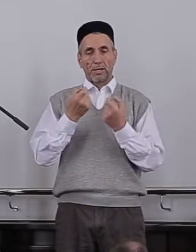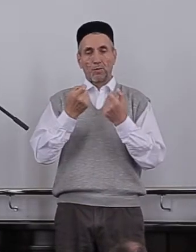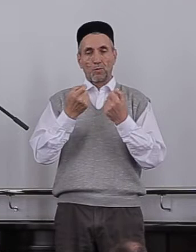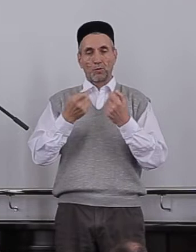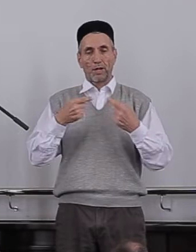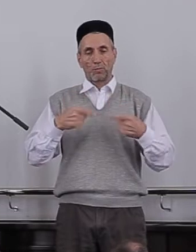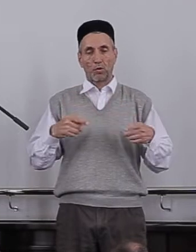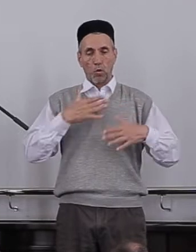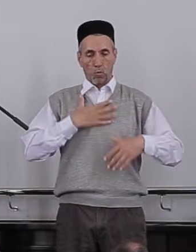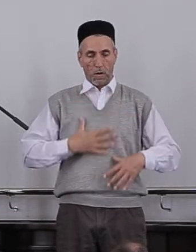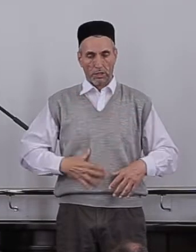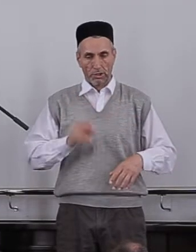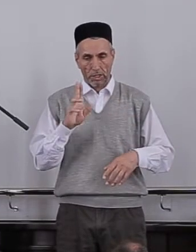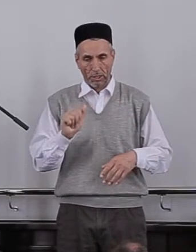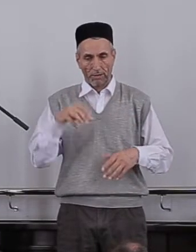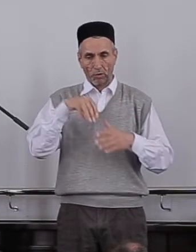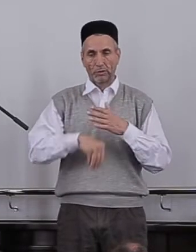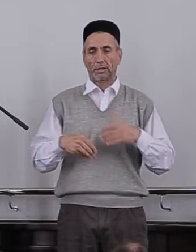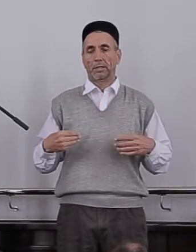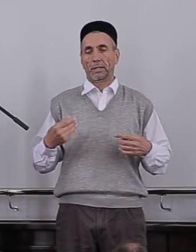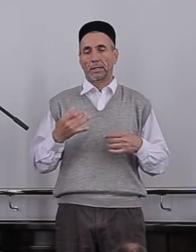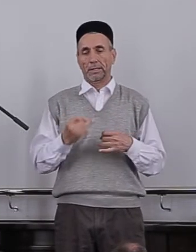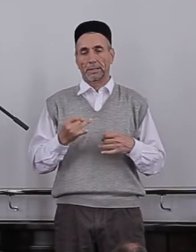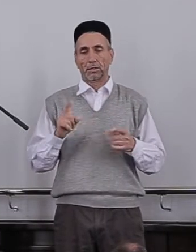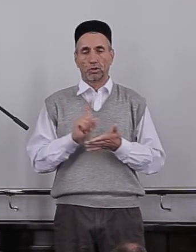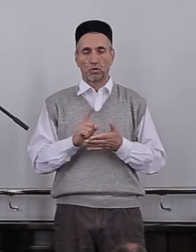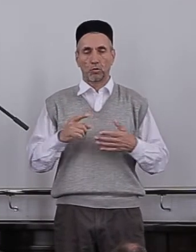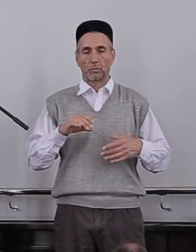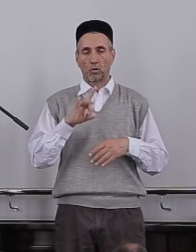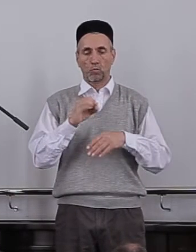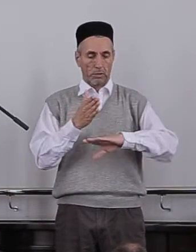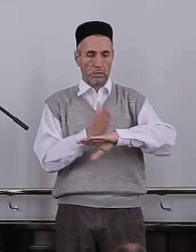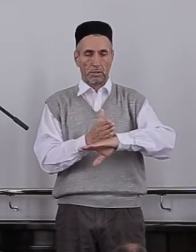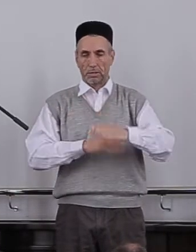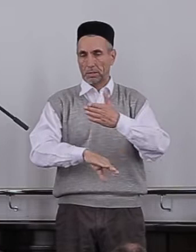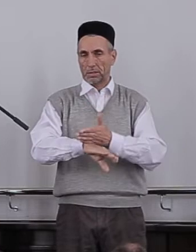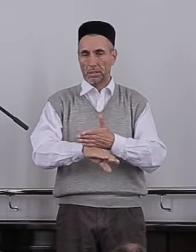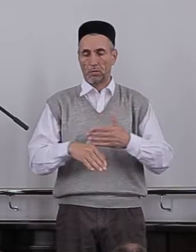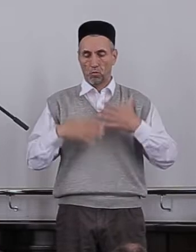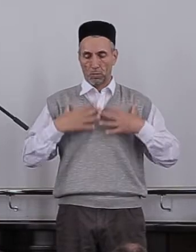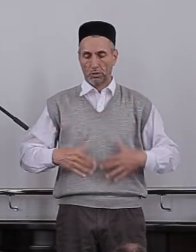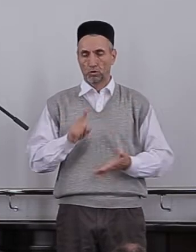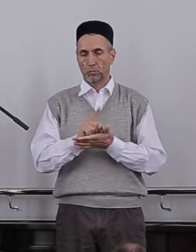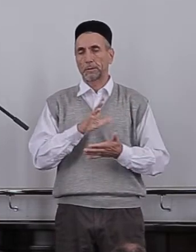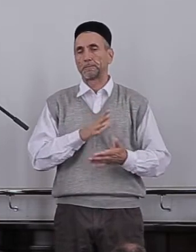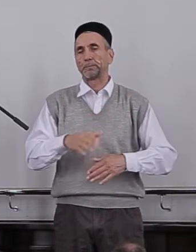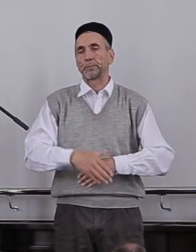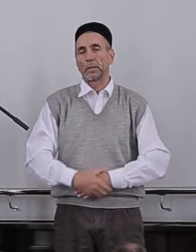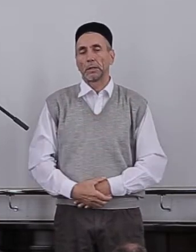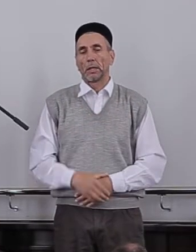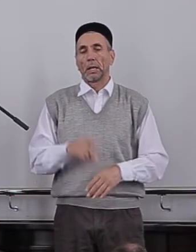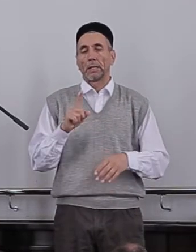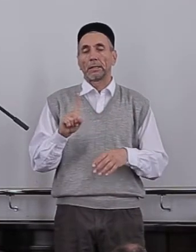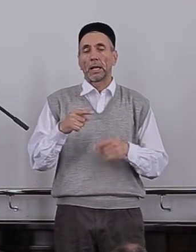без күлмәкләр киялар. Һәм дә инде без дә күлмәкләр киергә тиешбез. Айларда түгел. Әгәр дә мәсәлән,